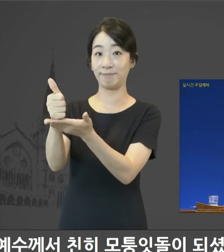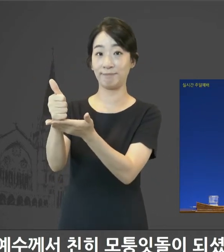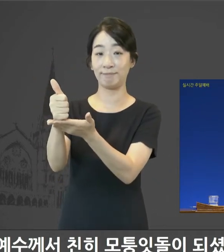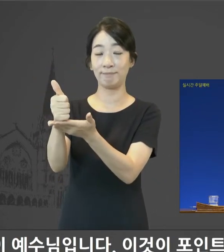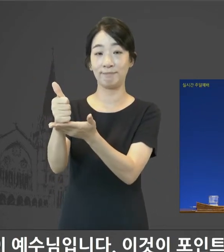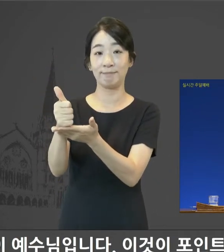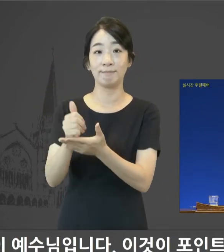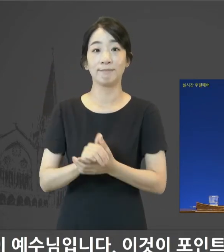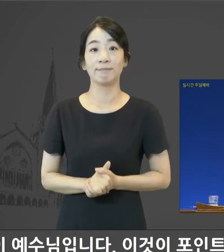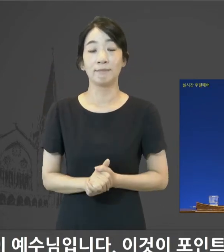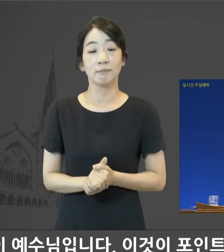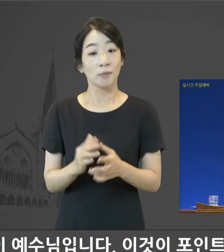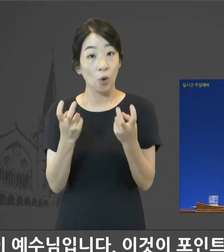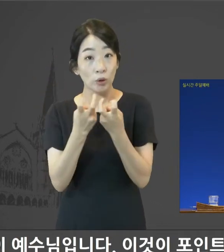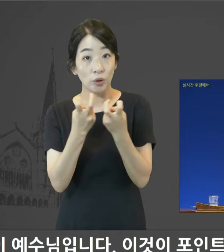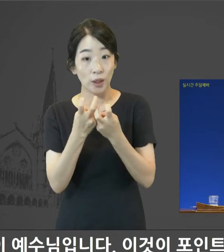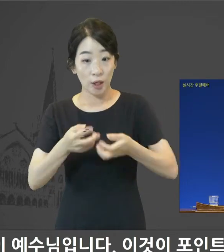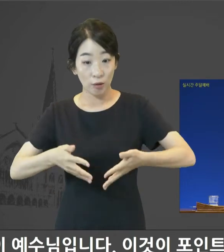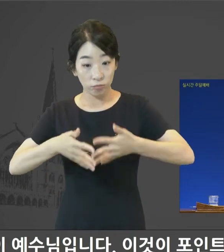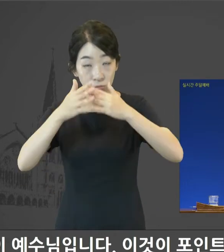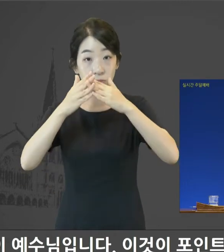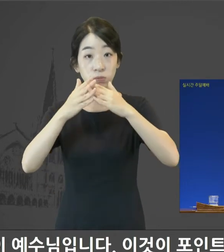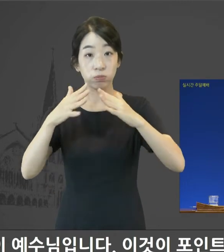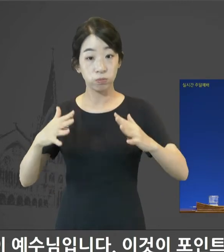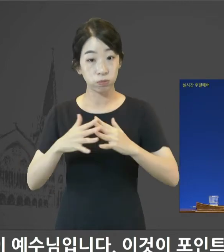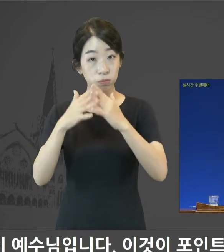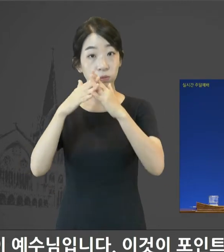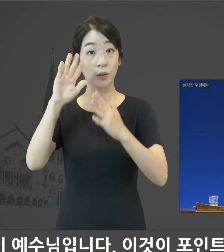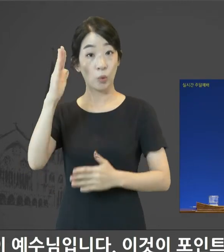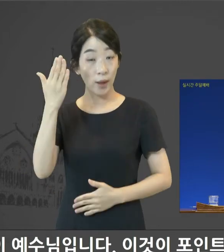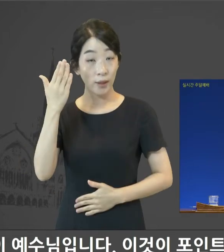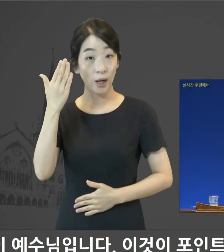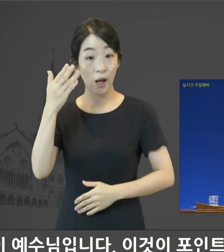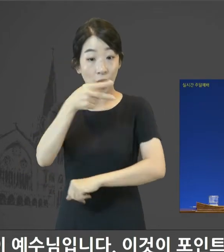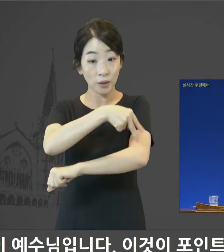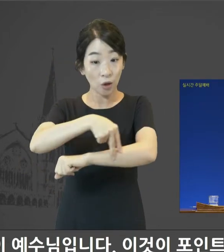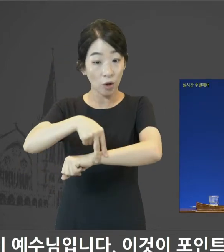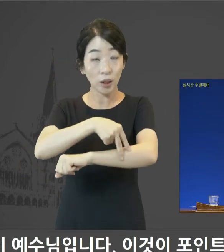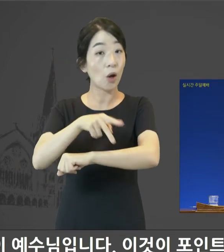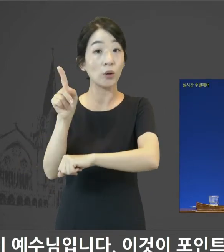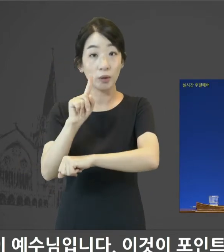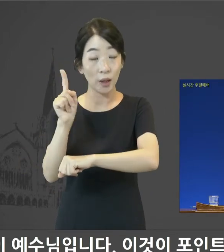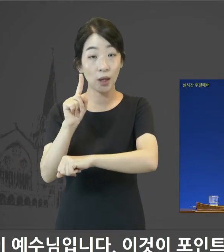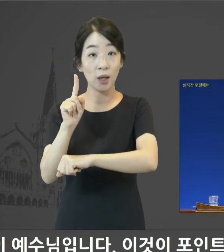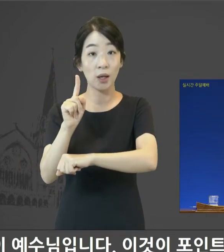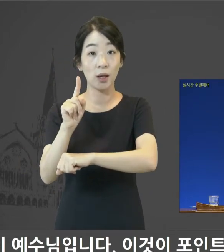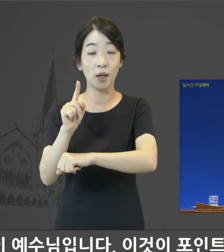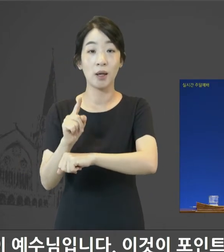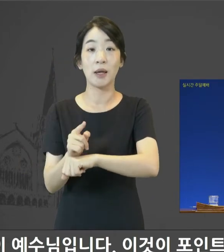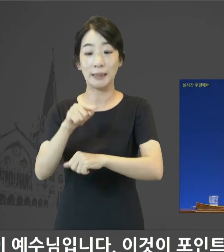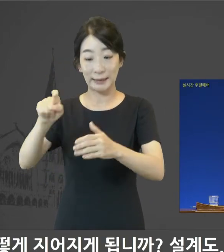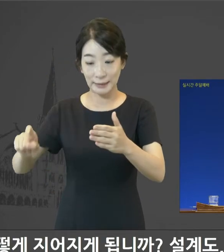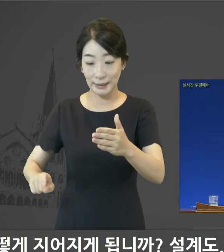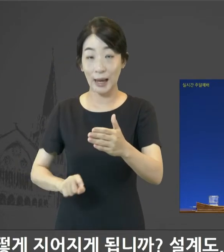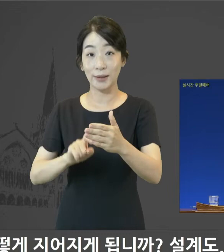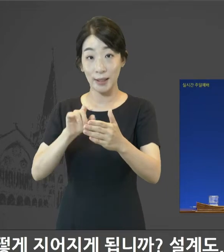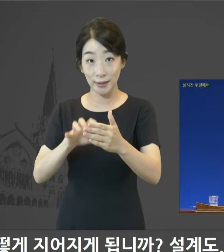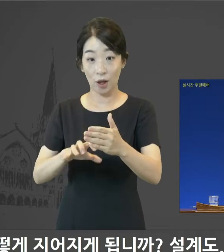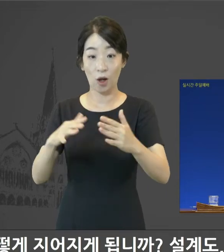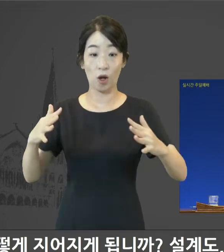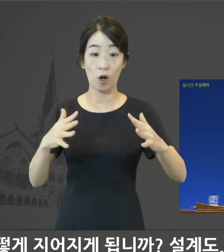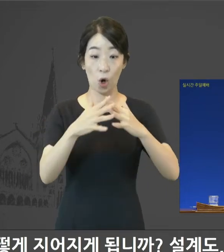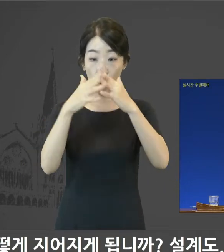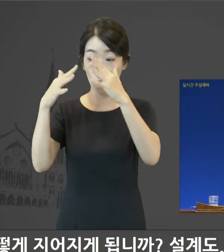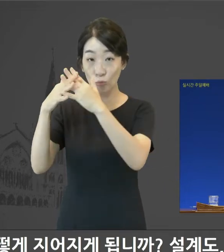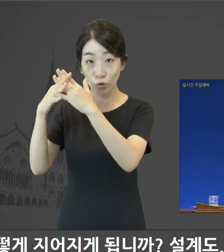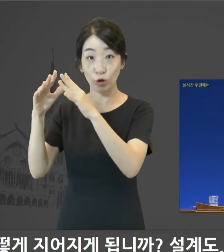어떻게 지어지는가? 설계도 공정은 21절에 잘 나오죠. 그 안에서 건물마다 어떻게